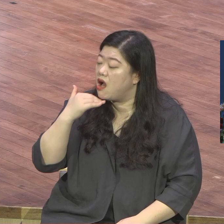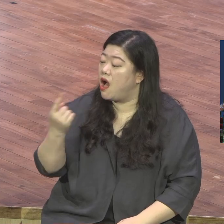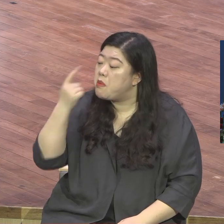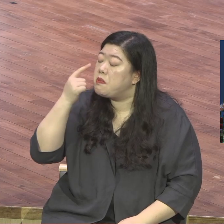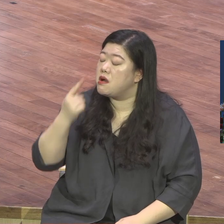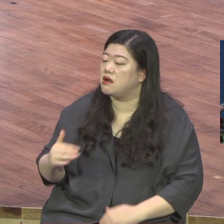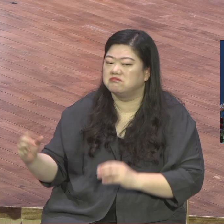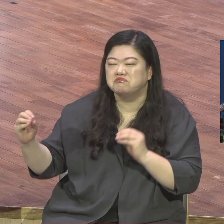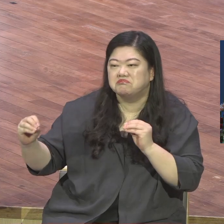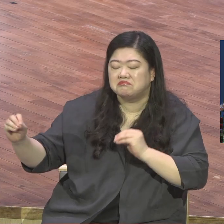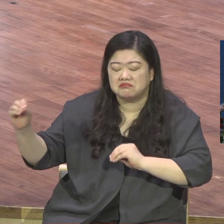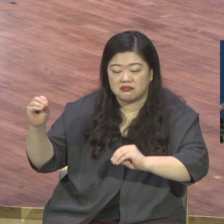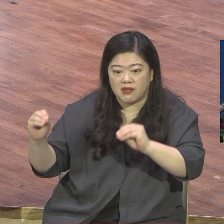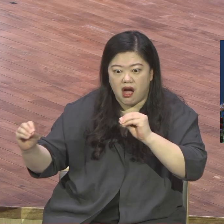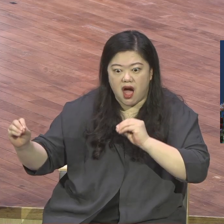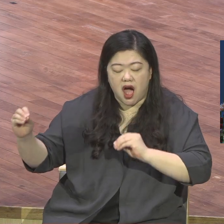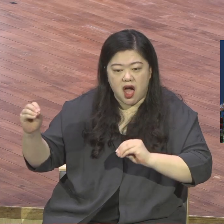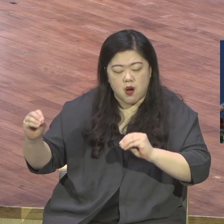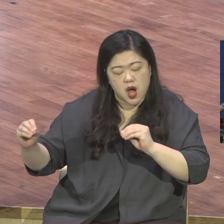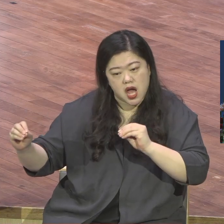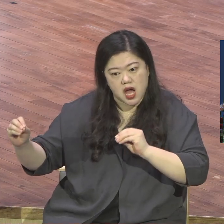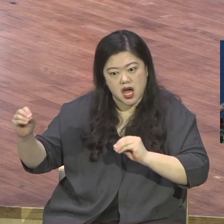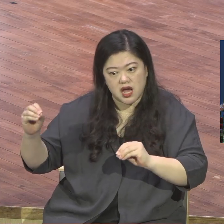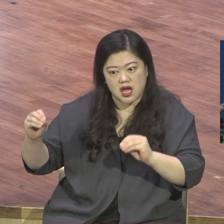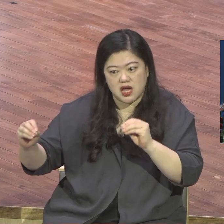각자 말 안 해요. 말 안 해요.